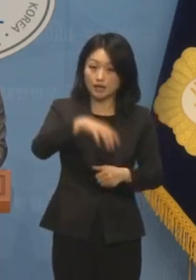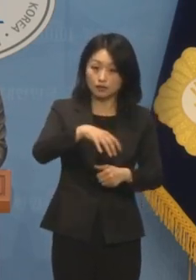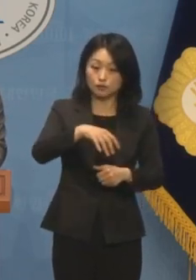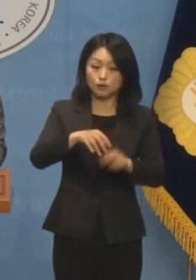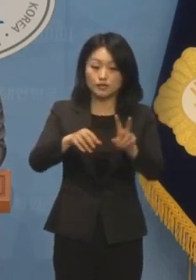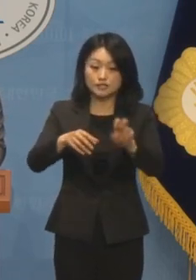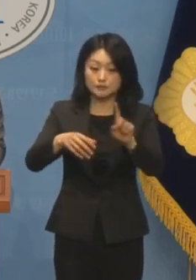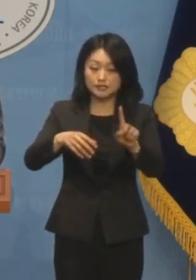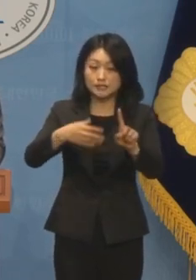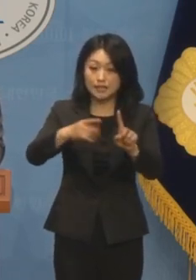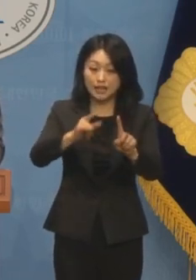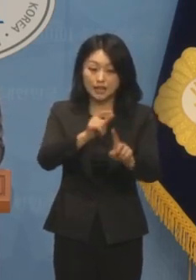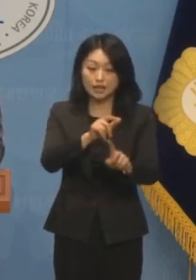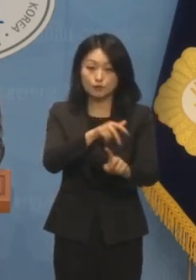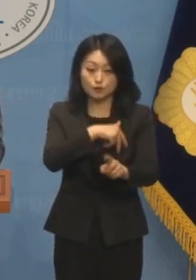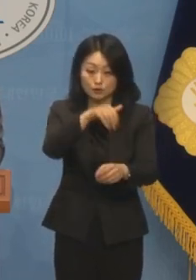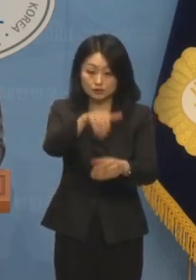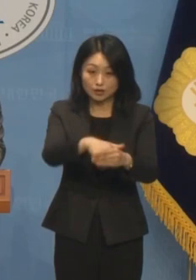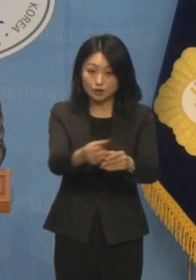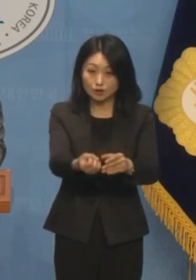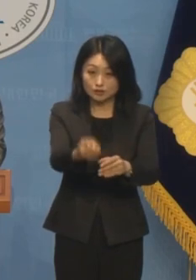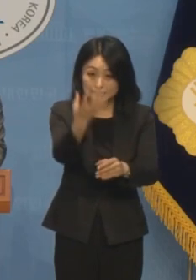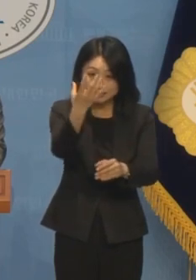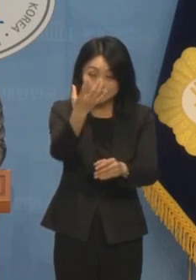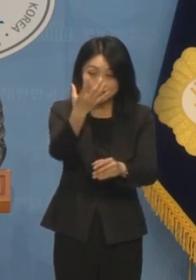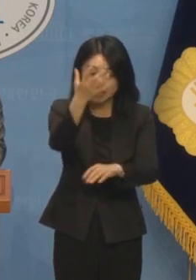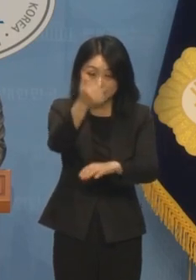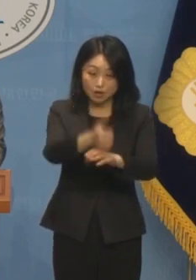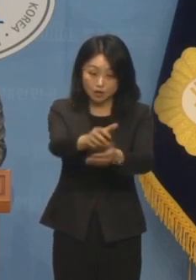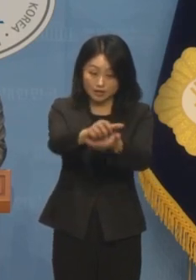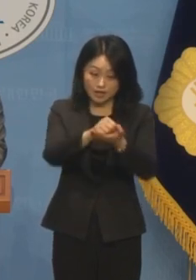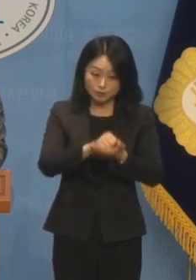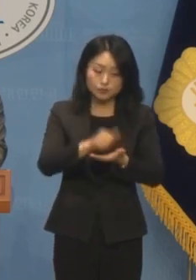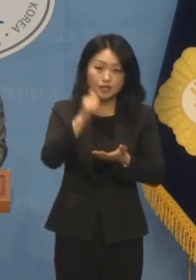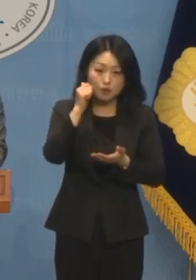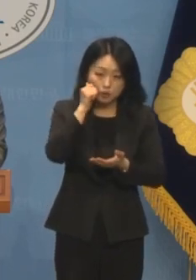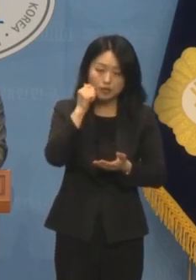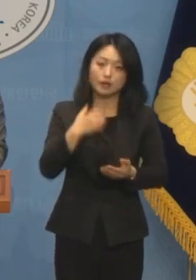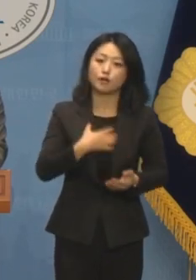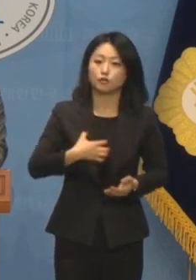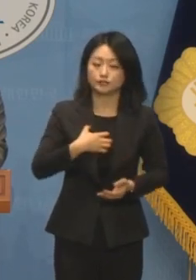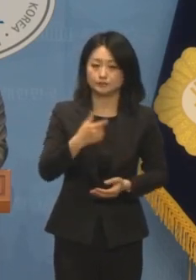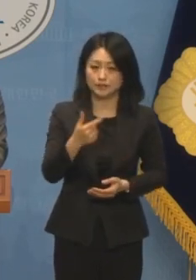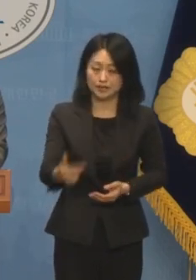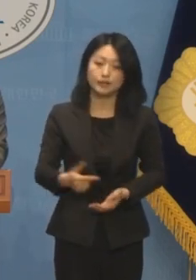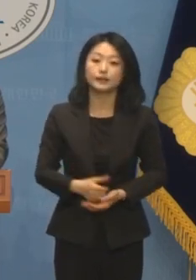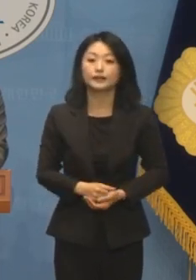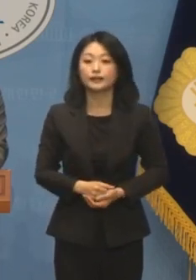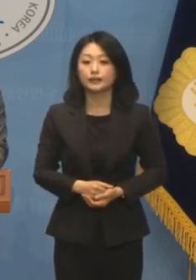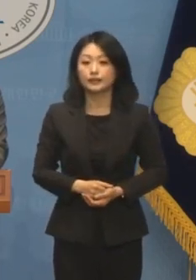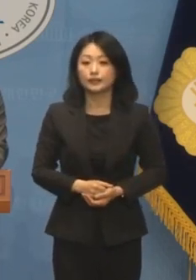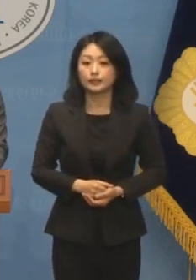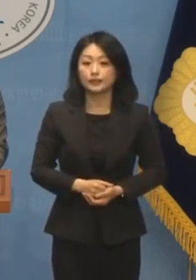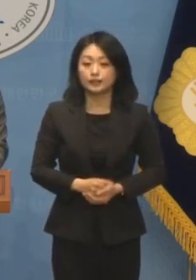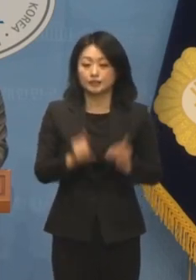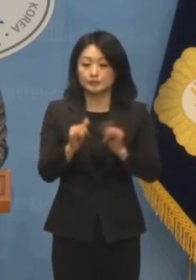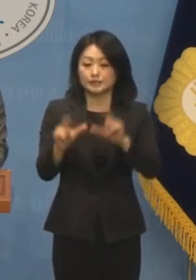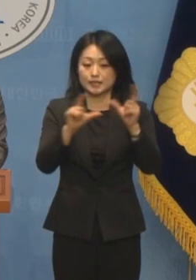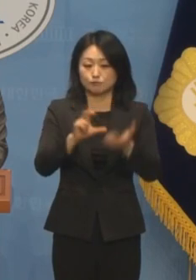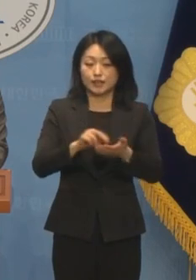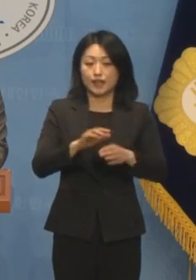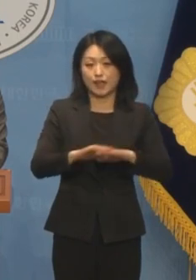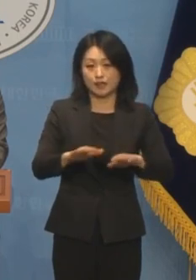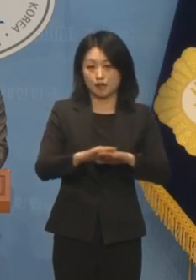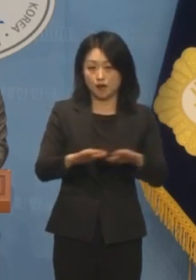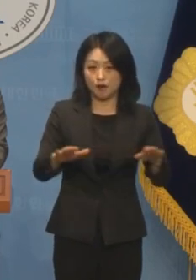민의를 온전히 받들어내지 못하는 그런 국회로 전락하게 될 것입니다. 눈앞의 민생 해결은